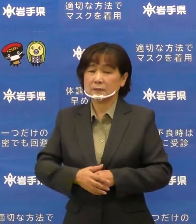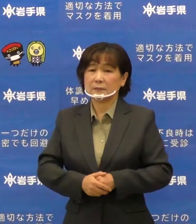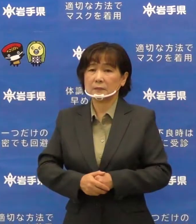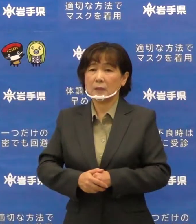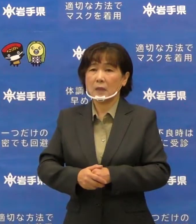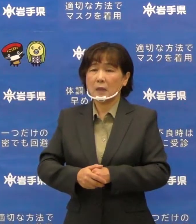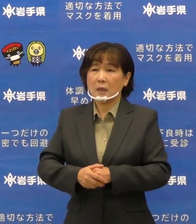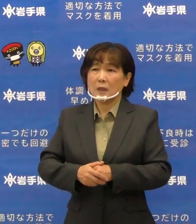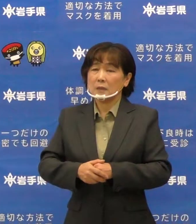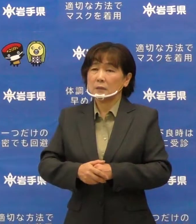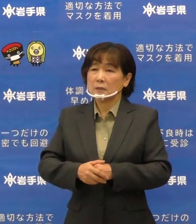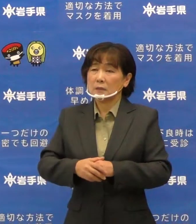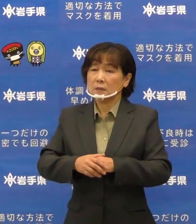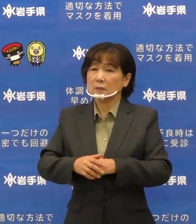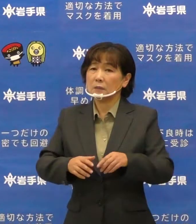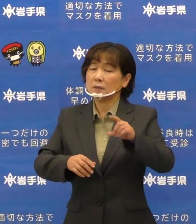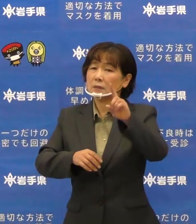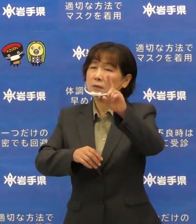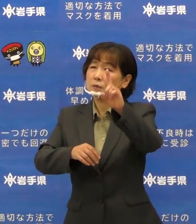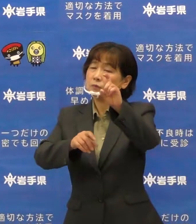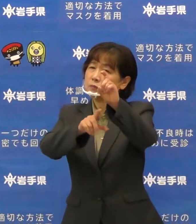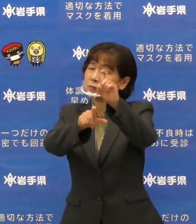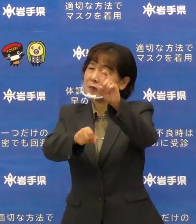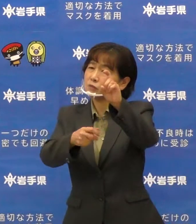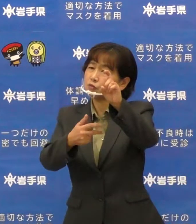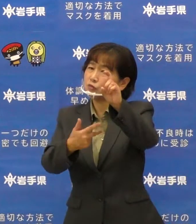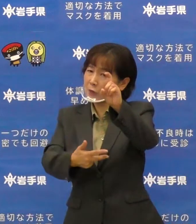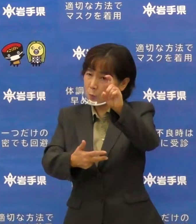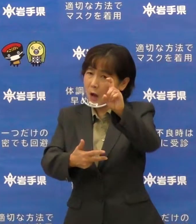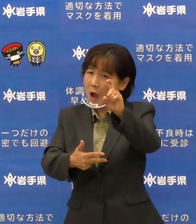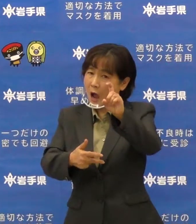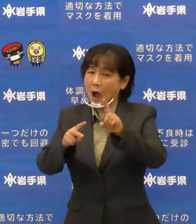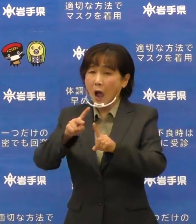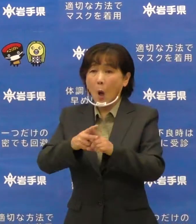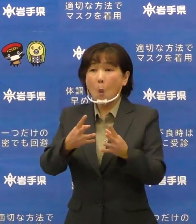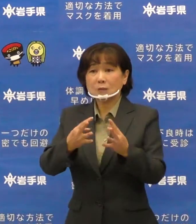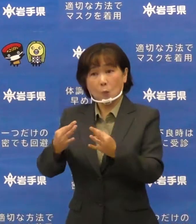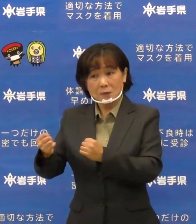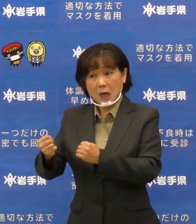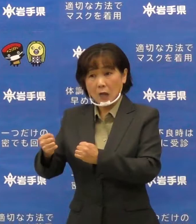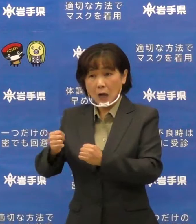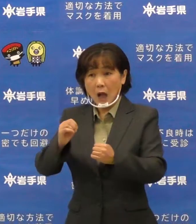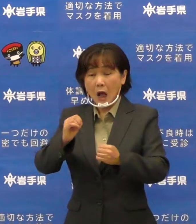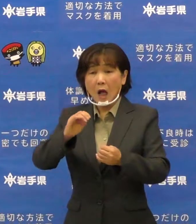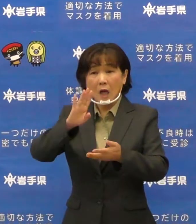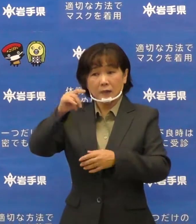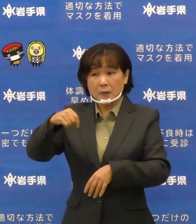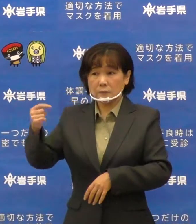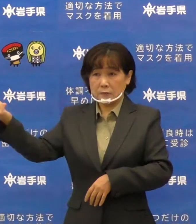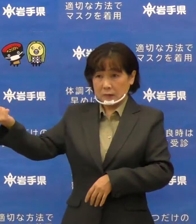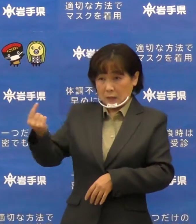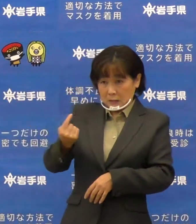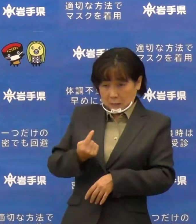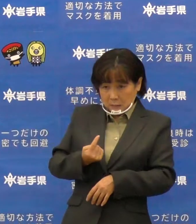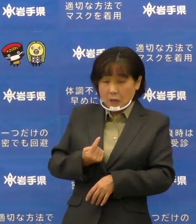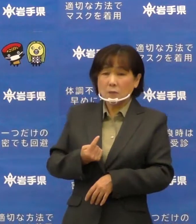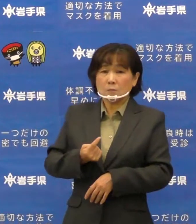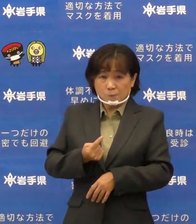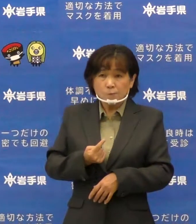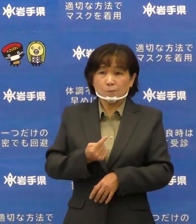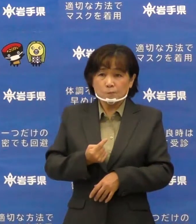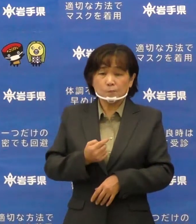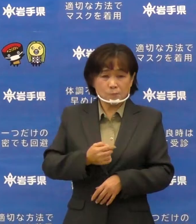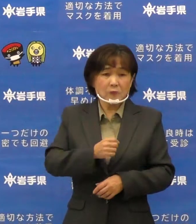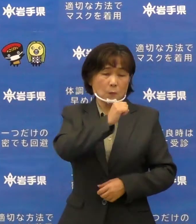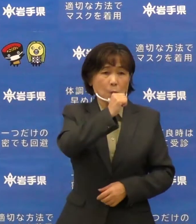が盛岡入りしまして、記者会見開いたりですとか、まあ、その前に選挙区回られたりとか、激励していました